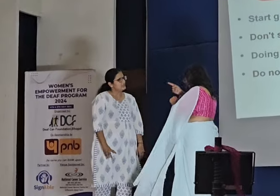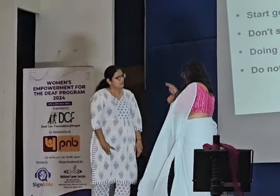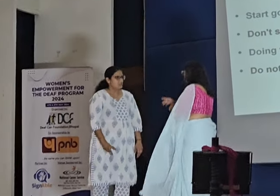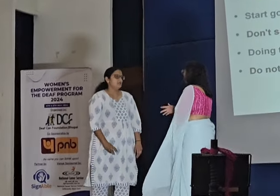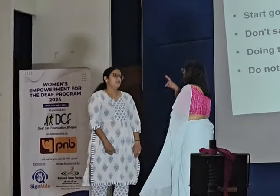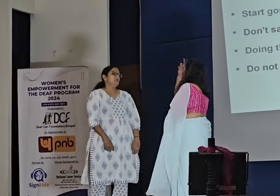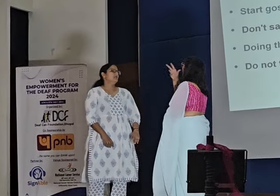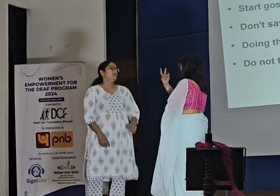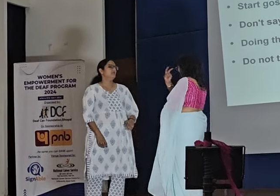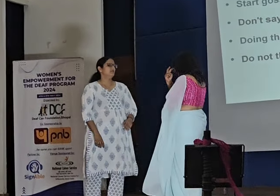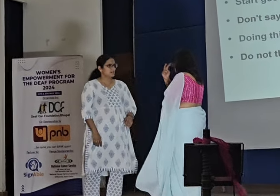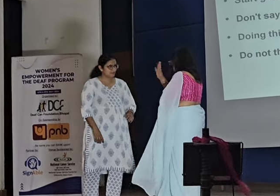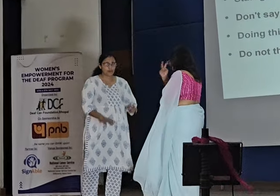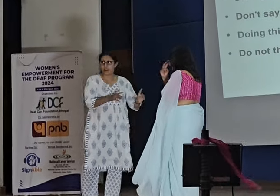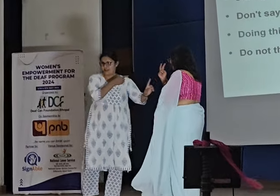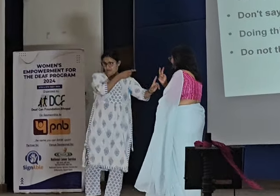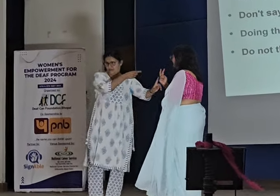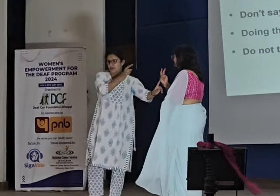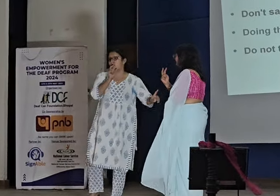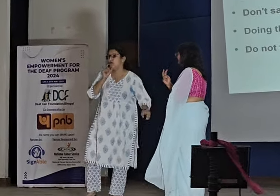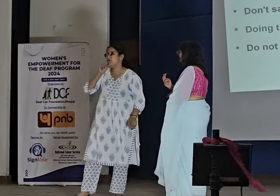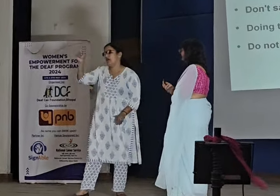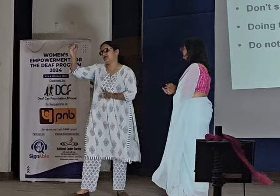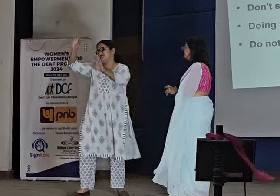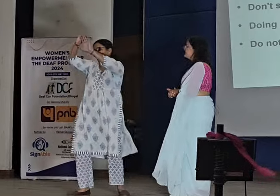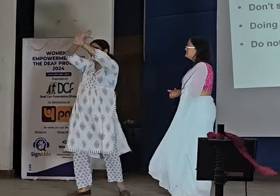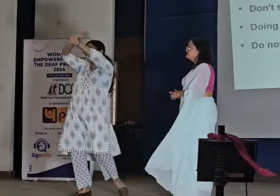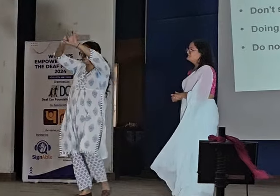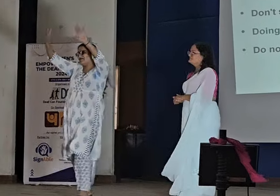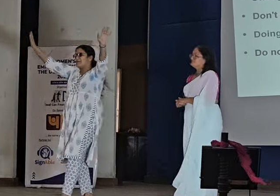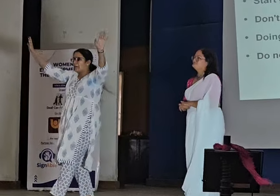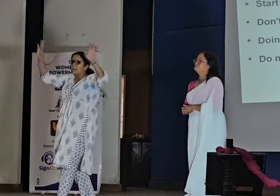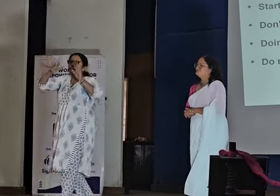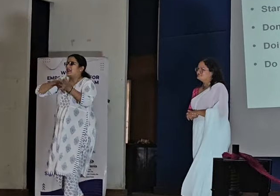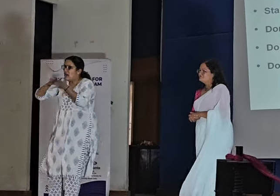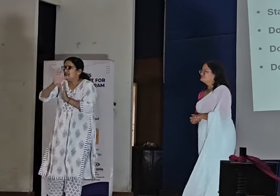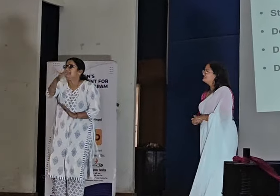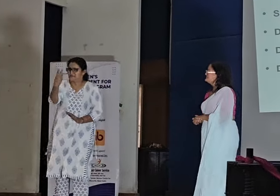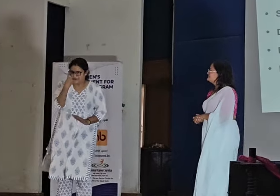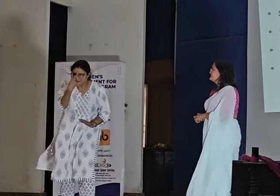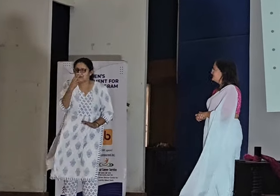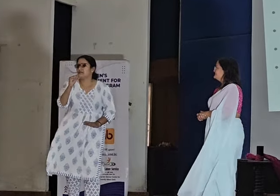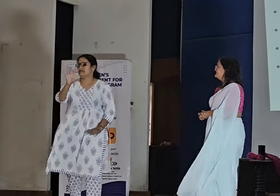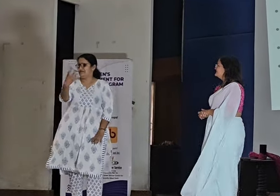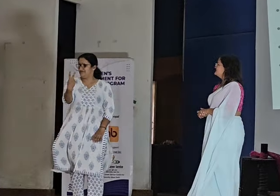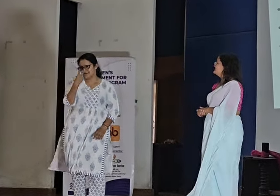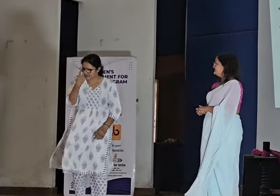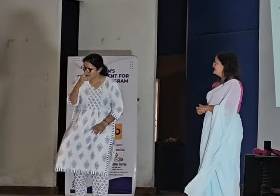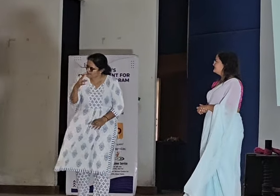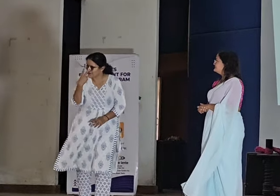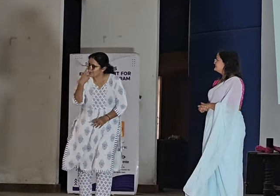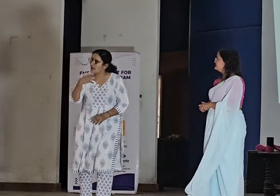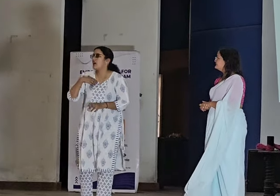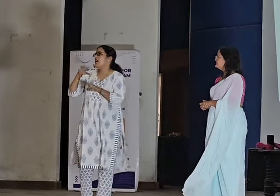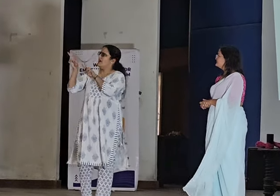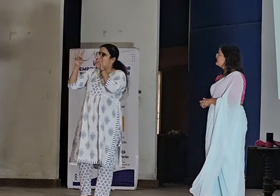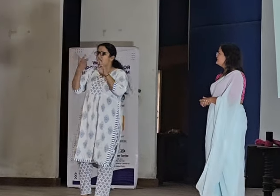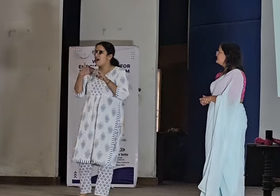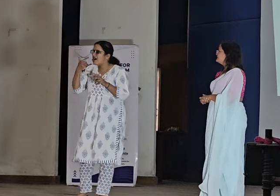मैं देख रही हूँ ना, मैं साइड कर रही हूँ, तुम तो देख रही, देख ना जरा, तो ये जो होता है ना कि अरे जस्ट पे अटेंशन ऑन मी, मुझे देखो ना, अरे यार मुझे